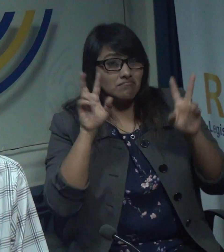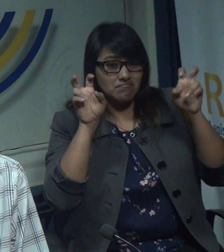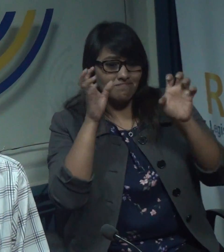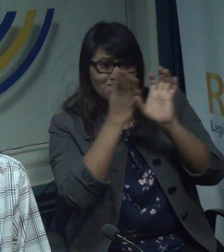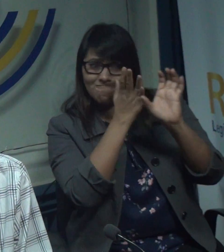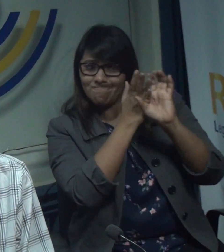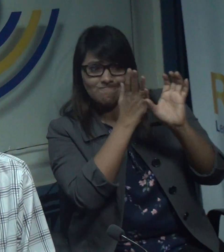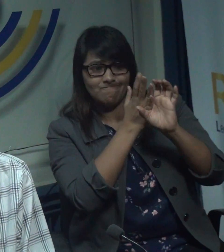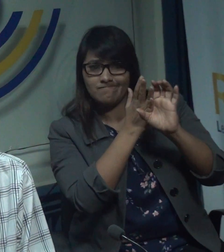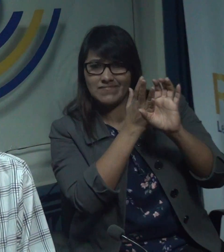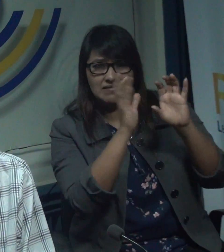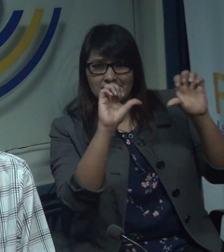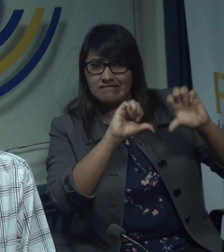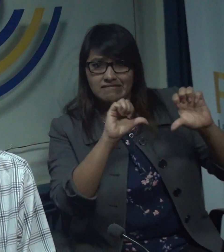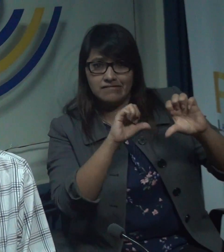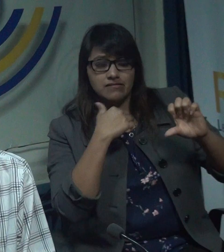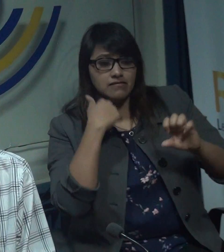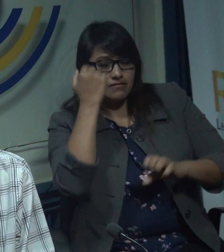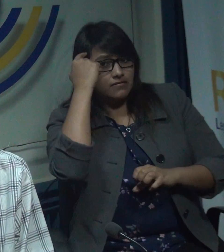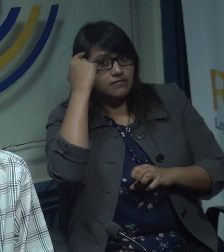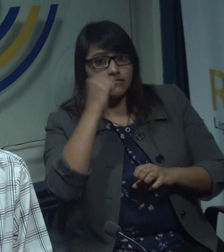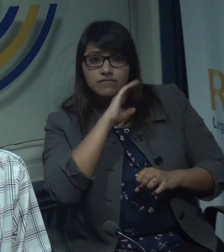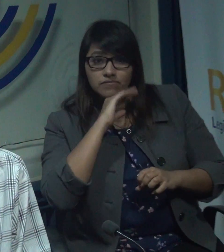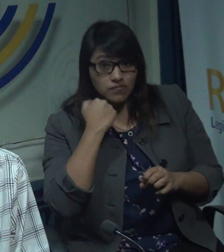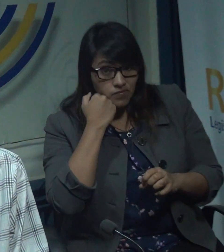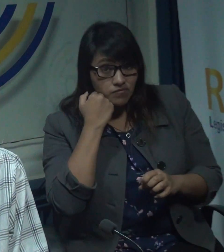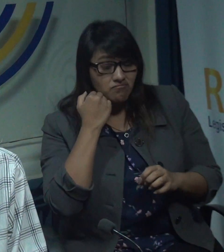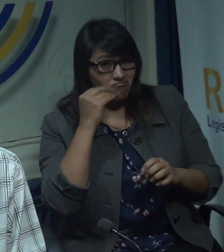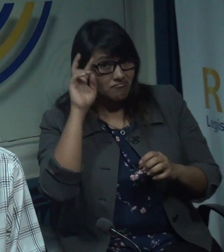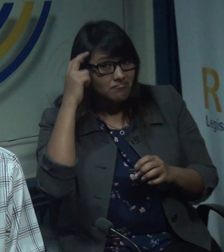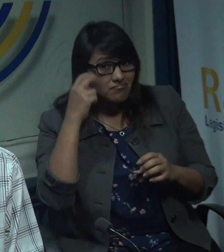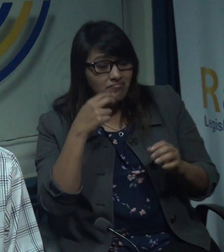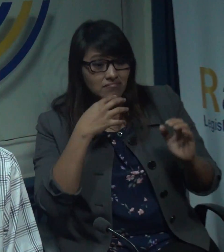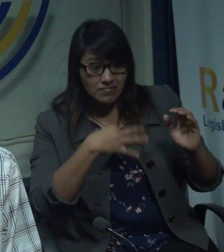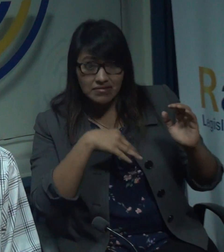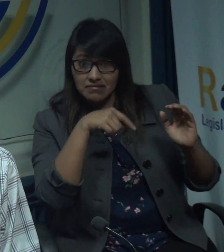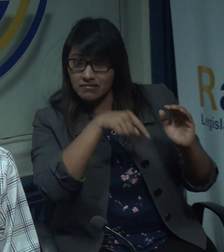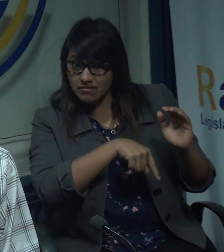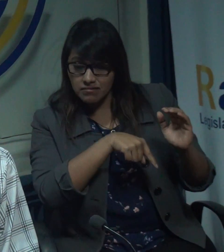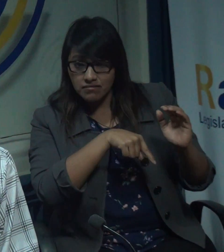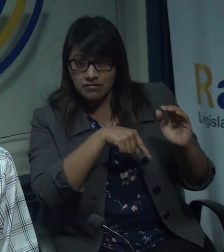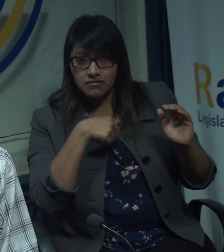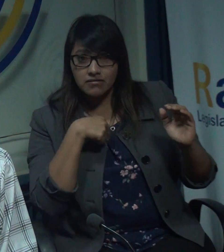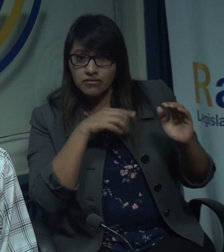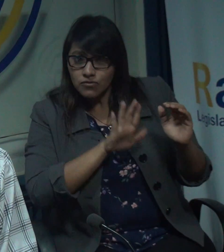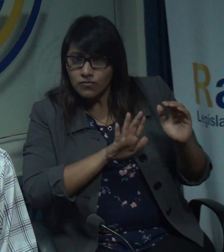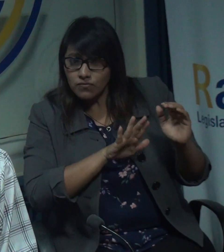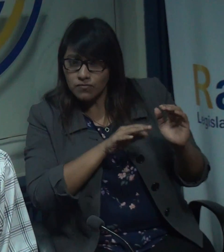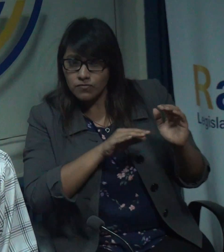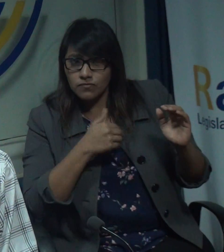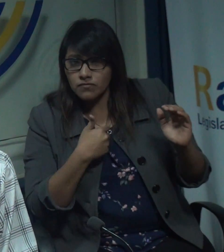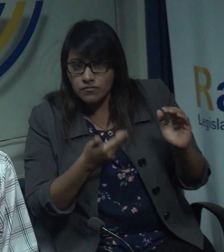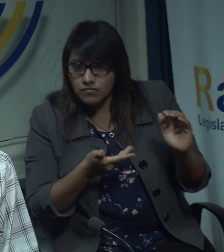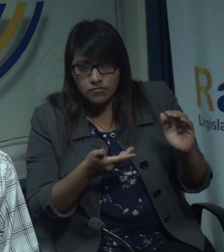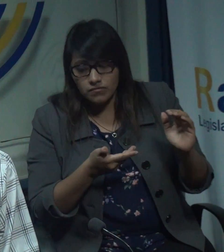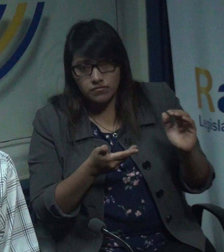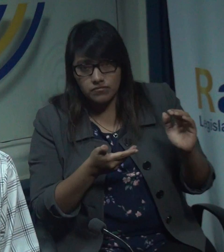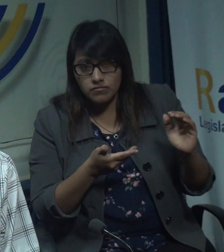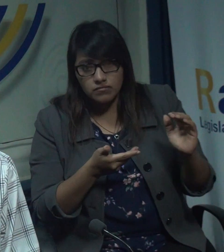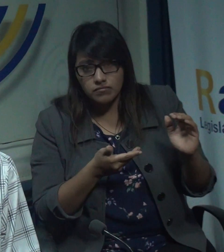psiquiátricas, psicológicas, que en realidad no tienen nada que ver con lo que el niño está, la condición del niño tiene, sino